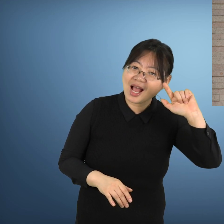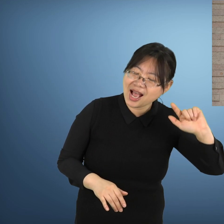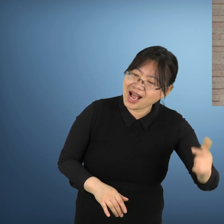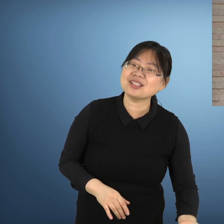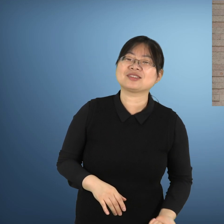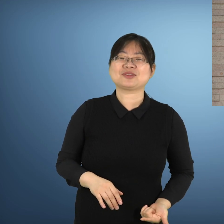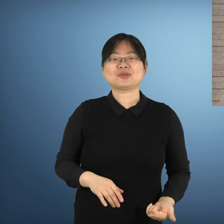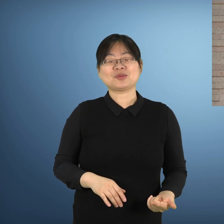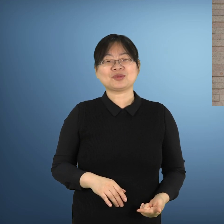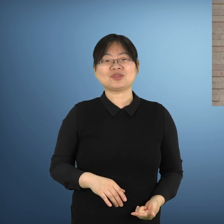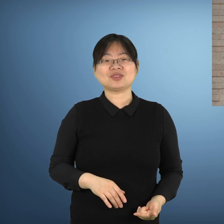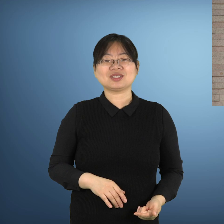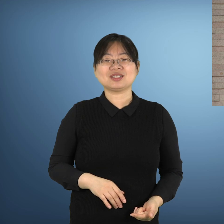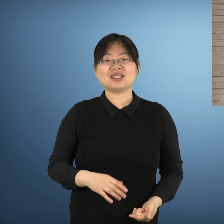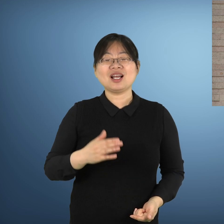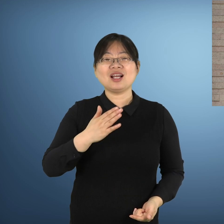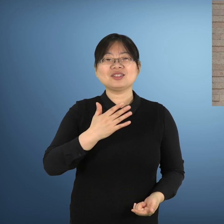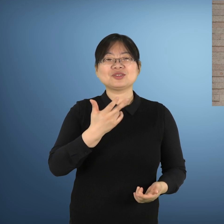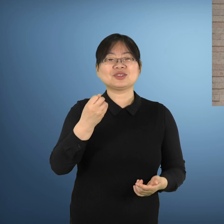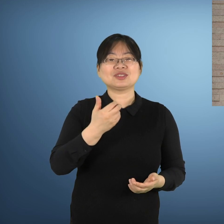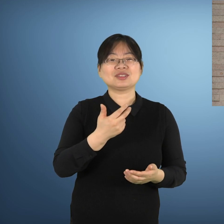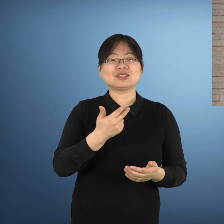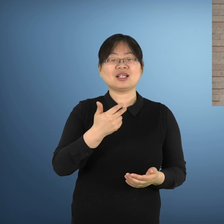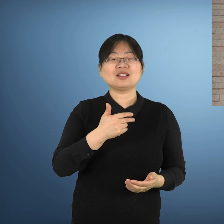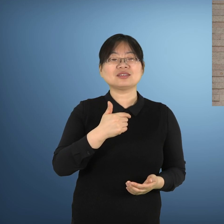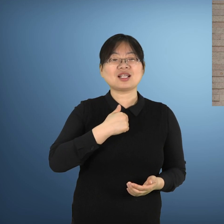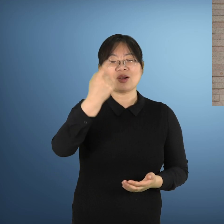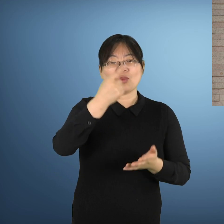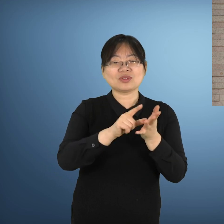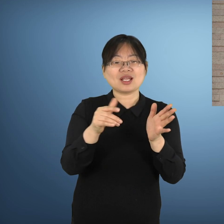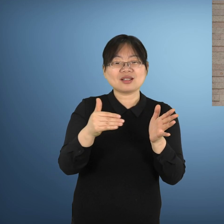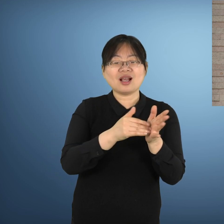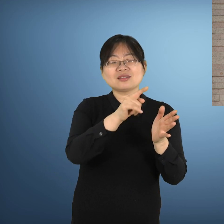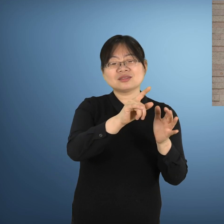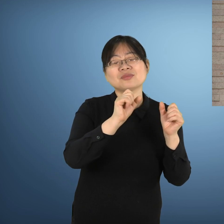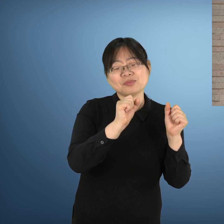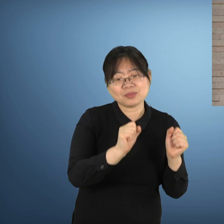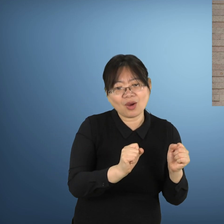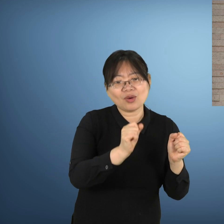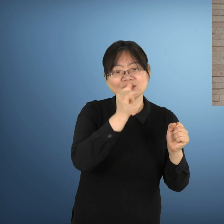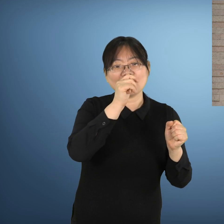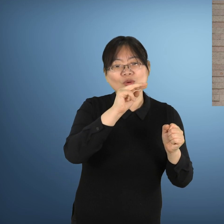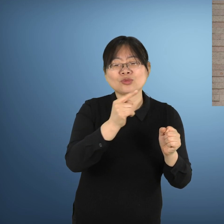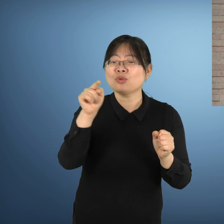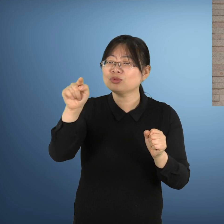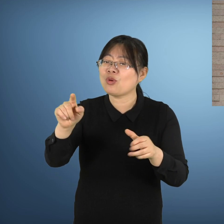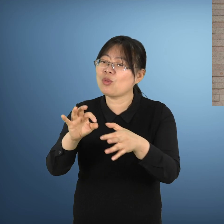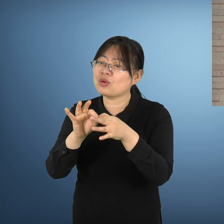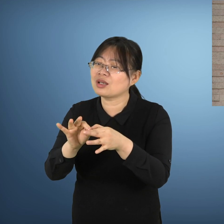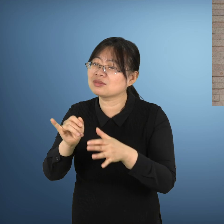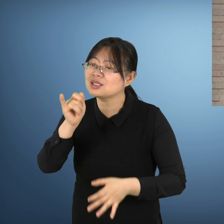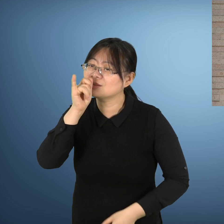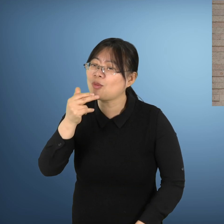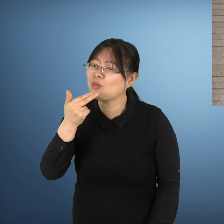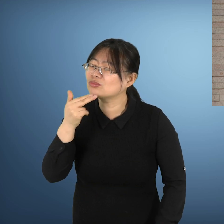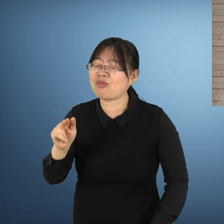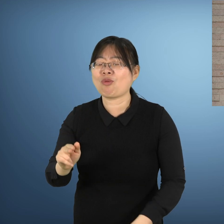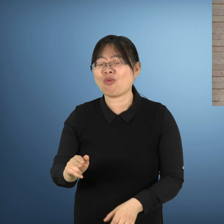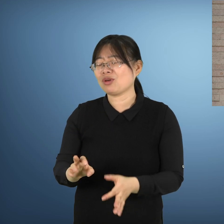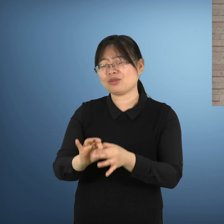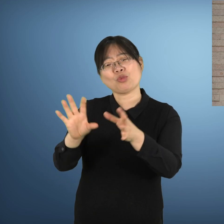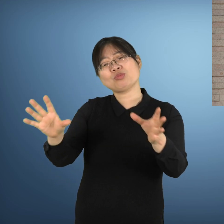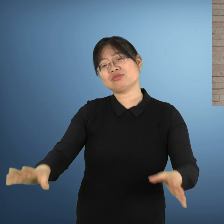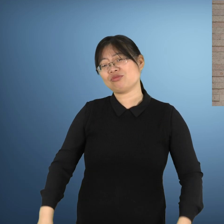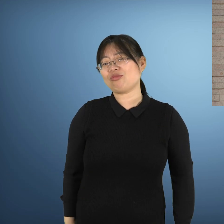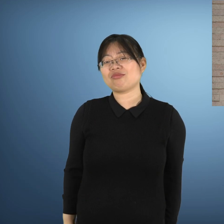아니라 내가 올 때까지 그를 머물게 하고자 할지라도 네게 무슨 상관이냐 하신